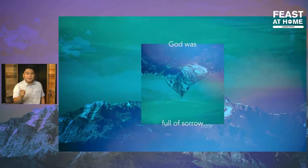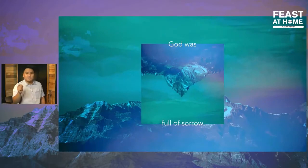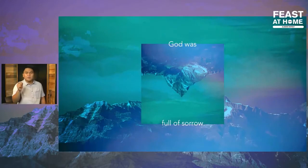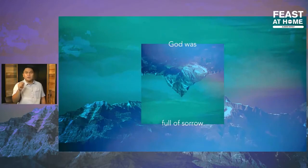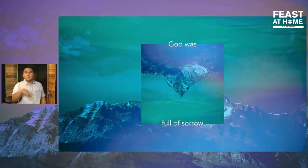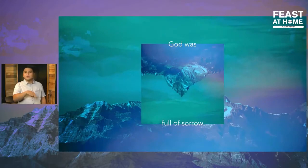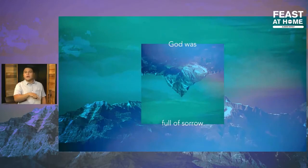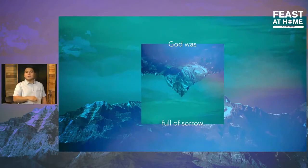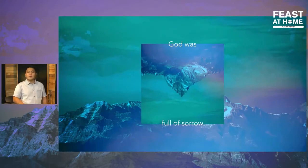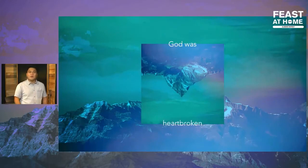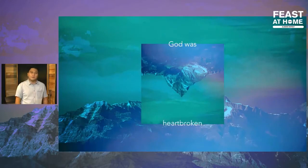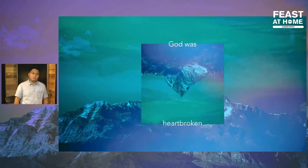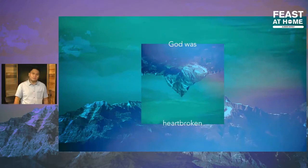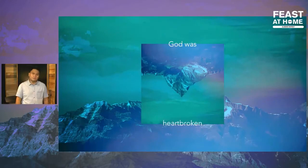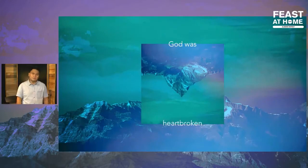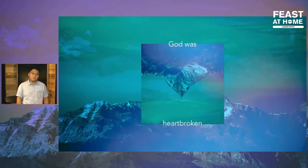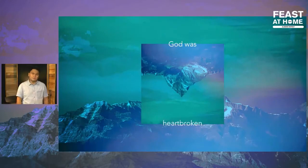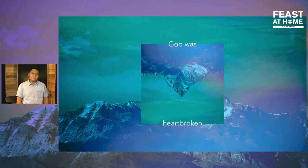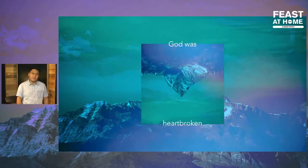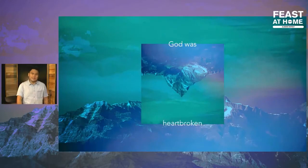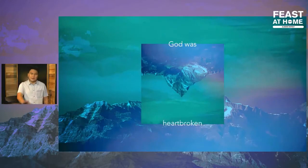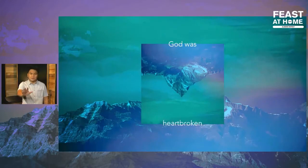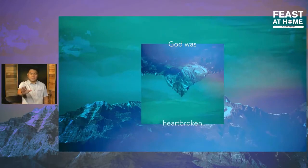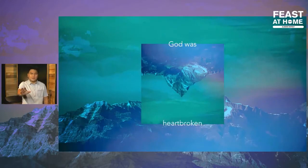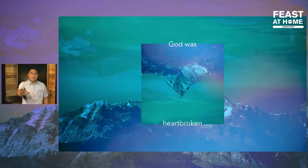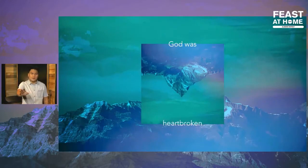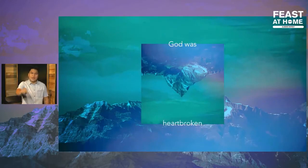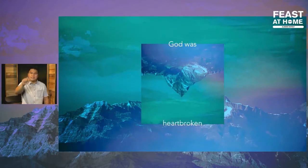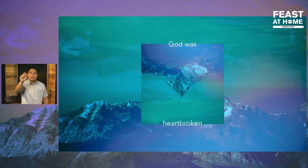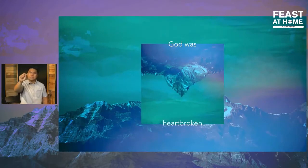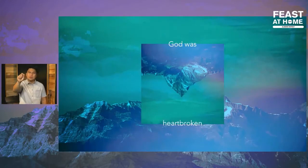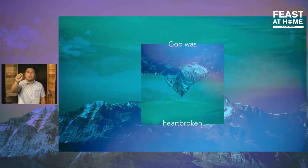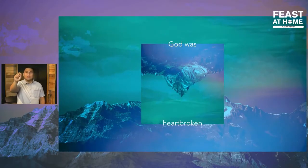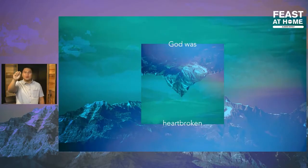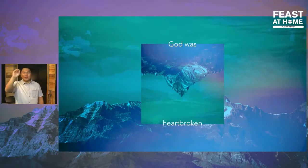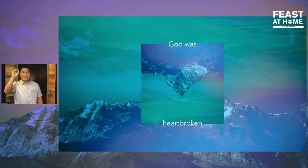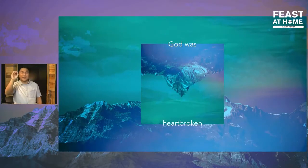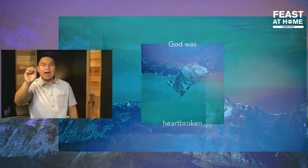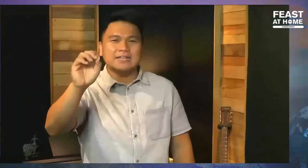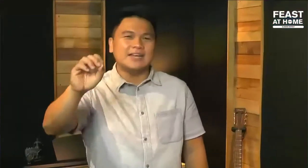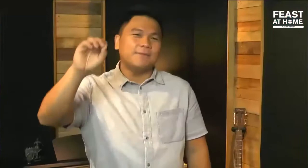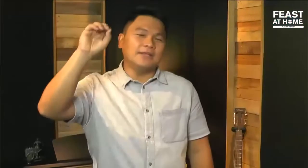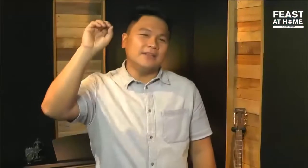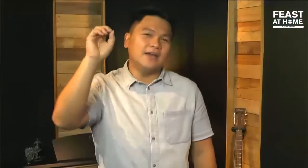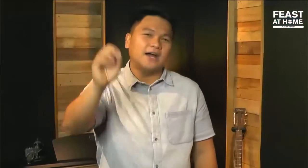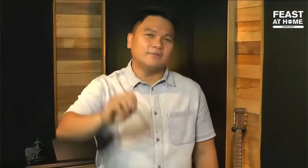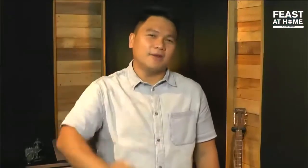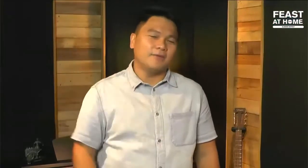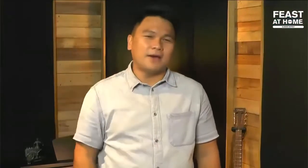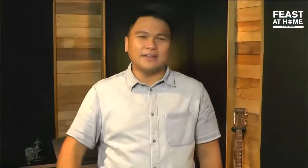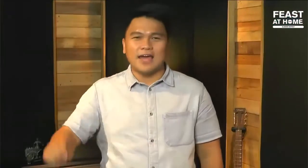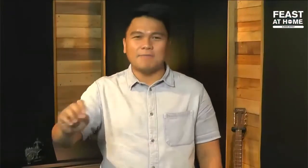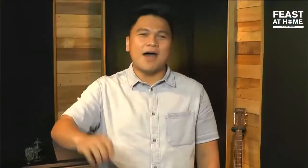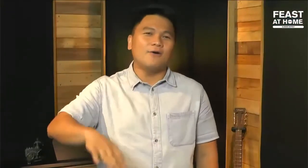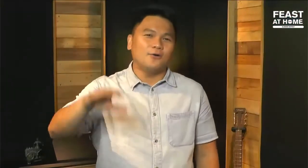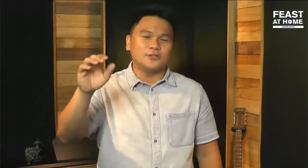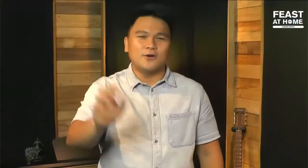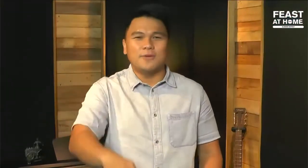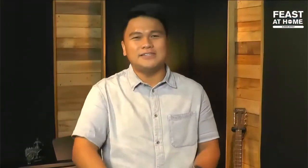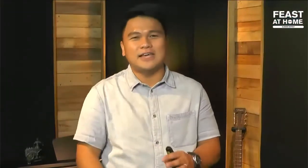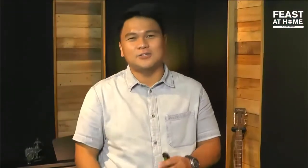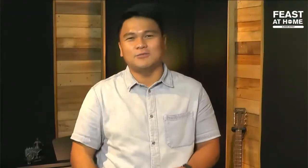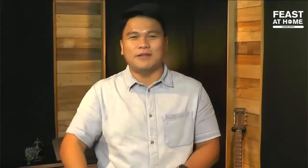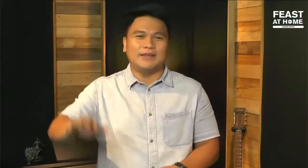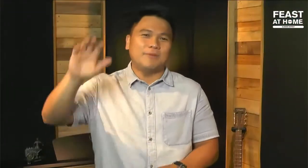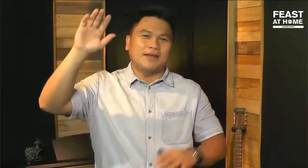God was heartbroken. Ang tanong ko sa inyo dito, sino sa inyo dito ang nakaranas na ng matinding heartbreak? Paki-type ako sa